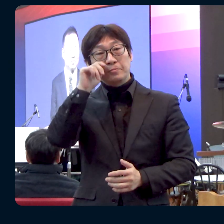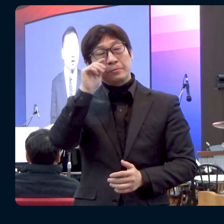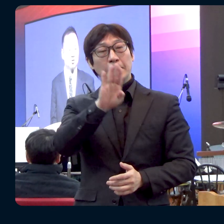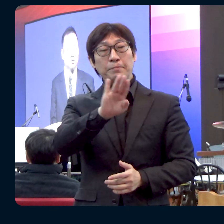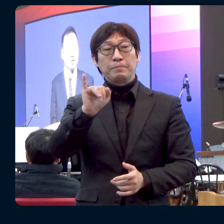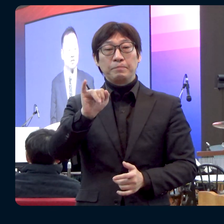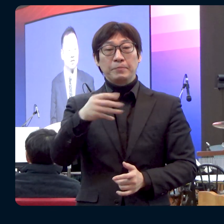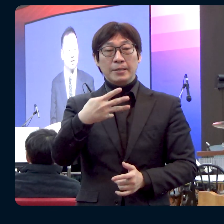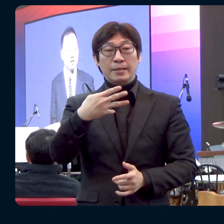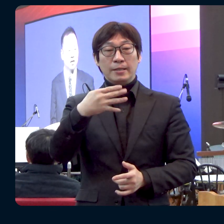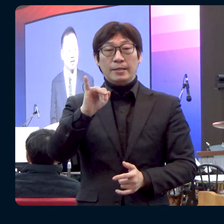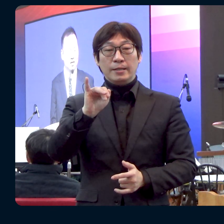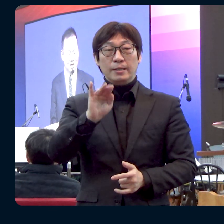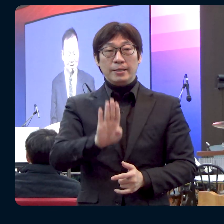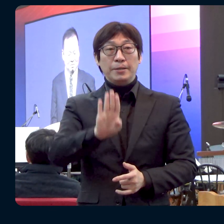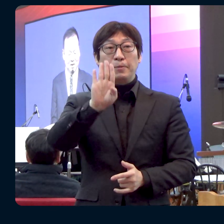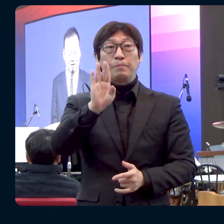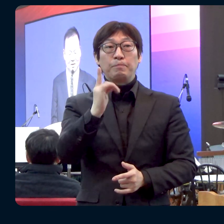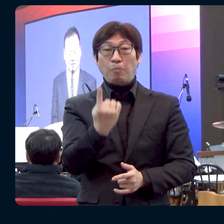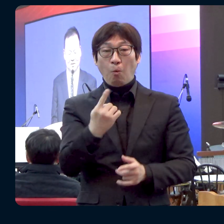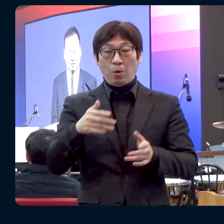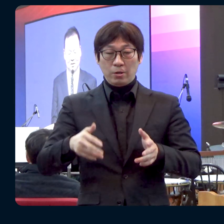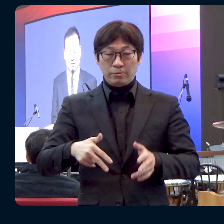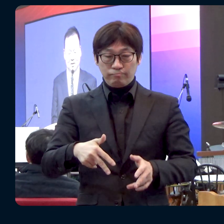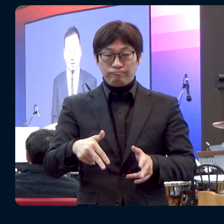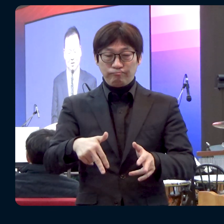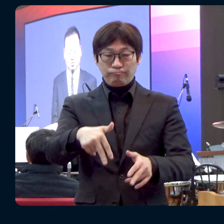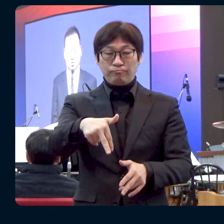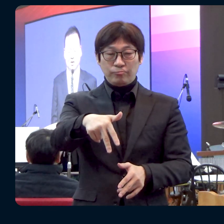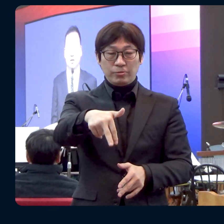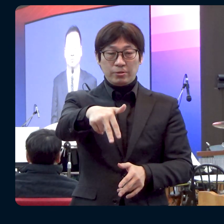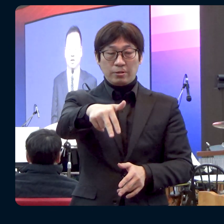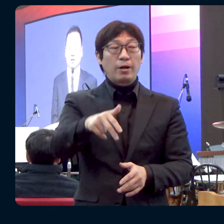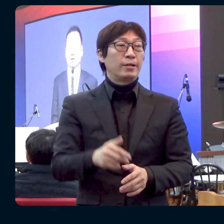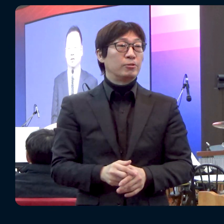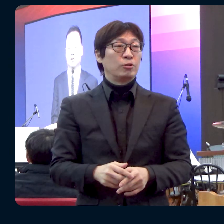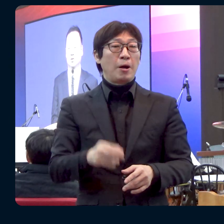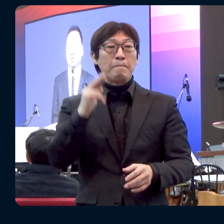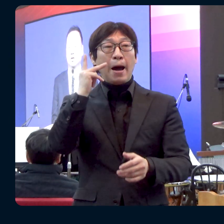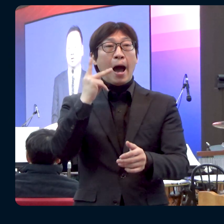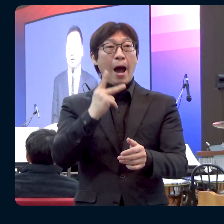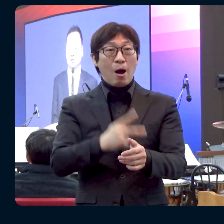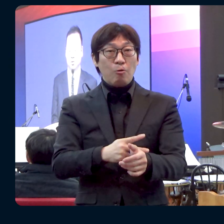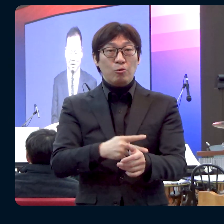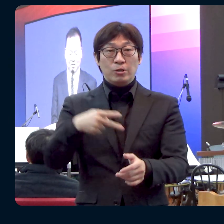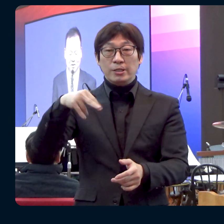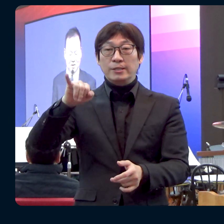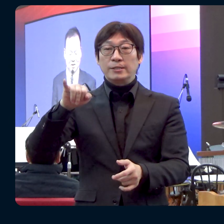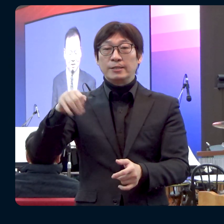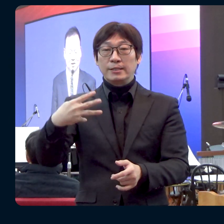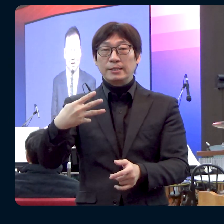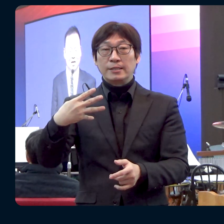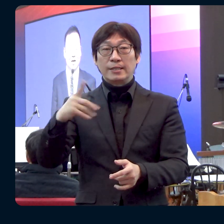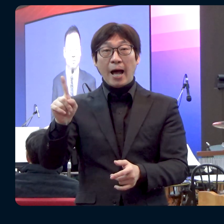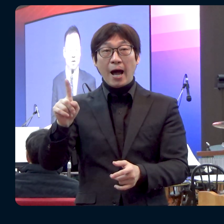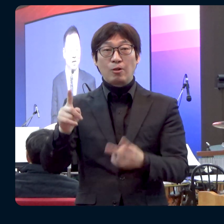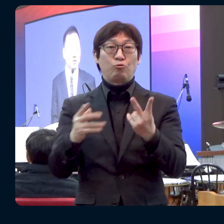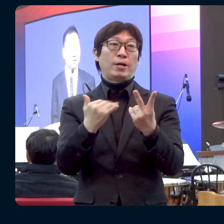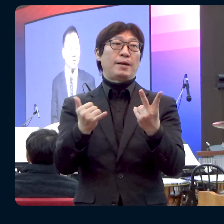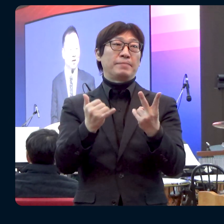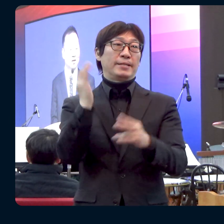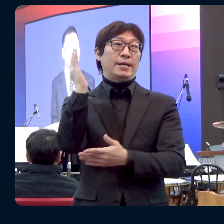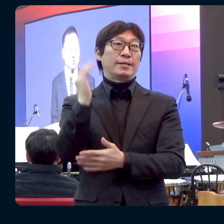가는 바울과 실라의 이야기입니다. 이 두 사람이 어떻게 여기까지 오게 되었는지는